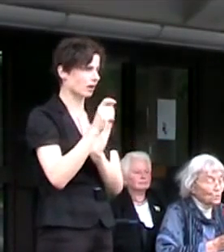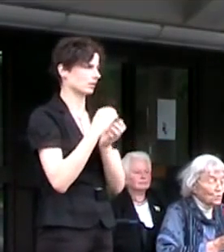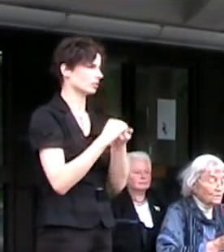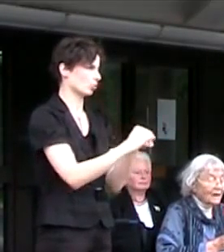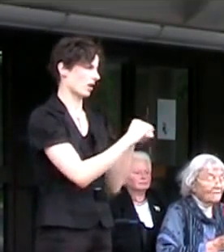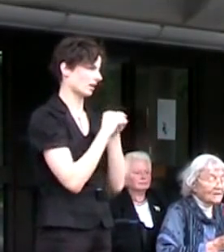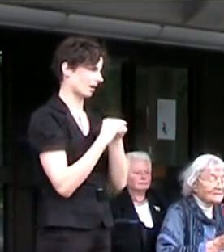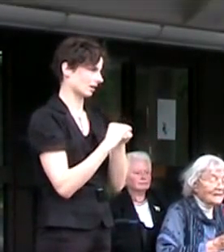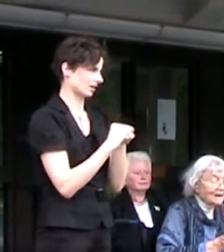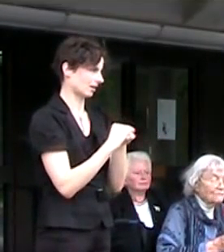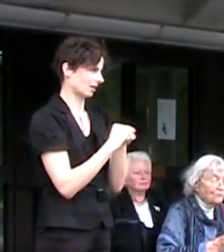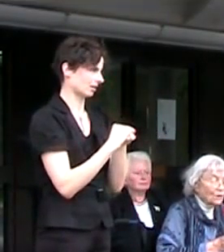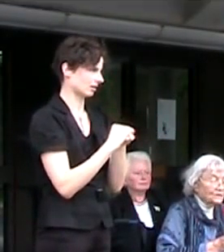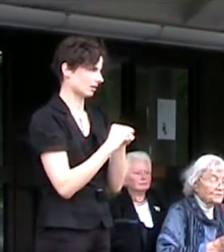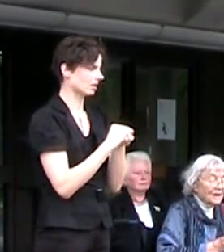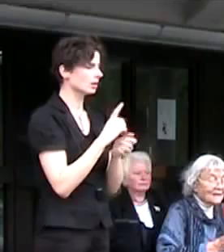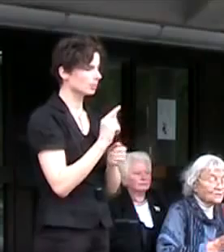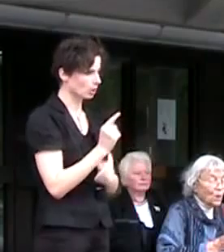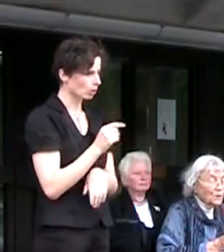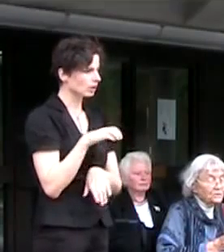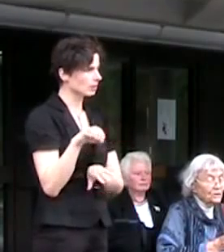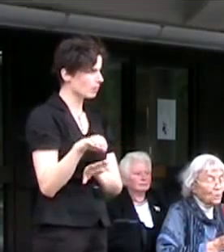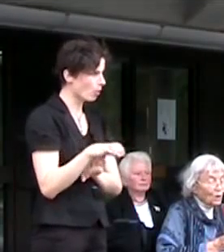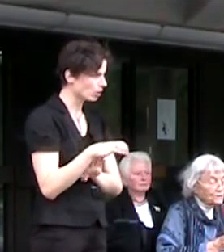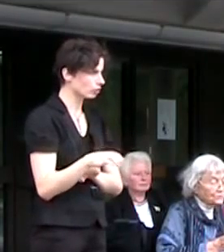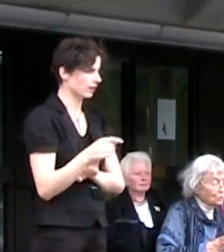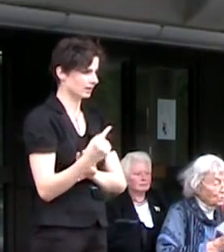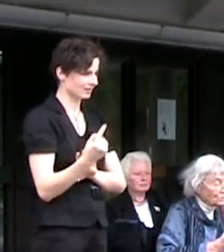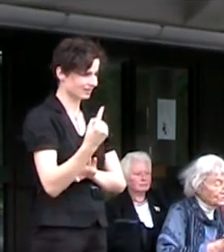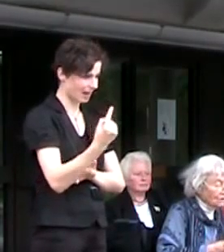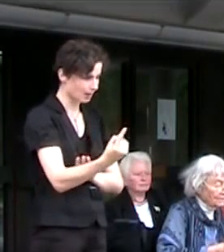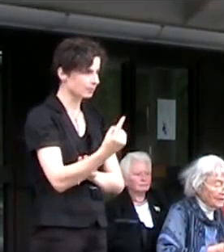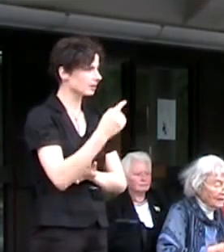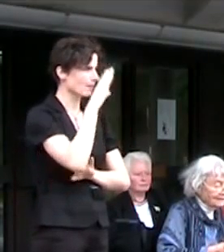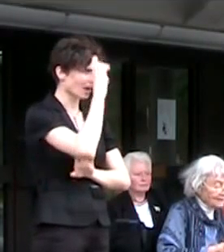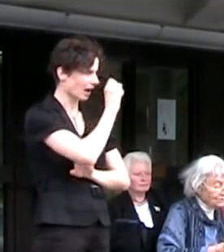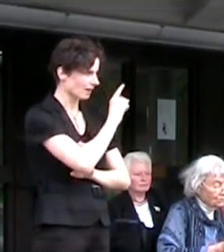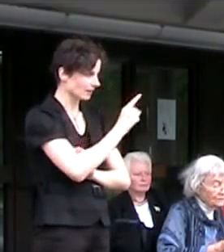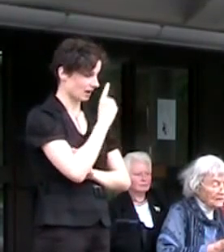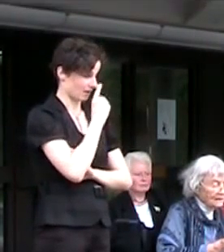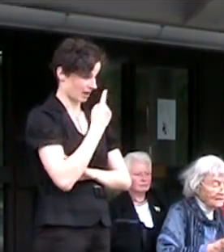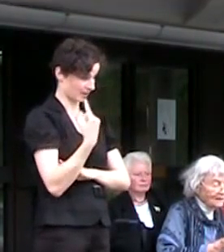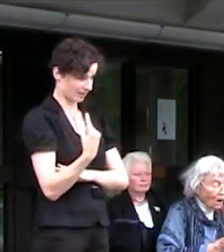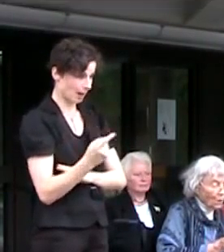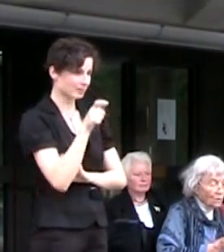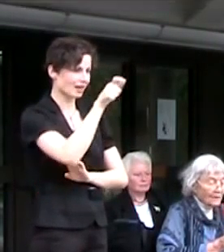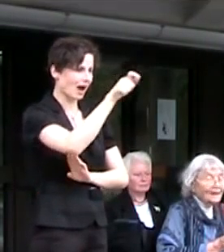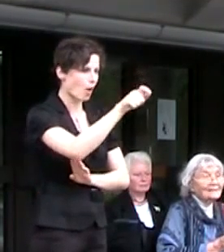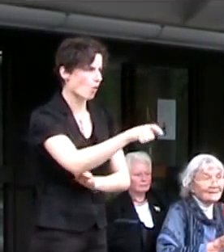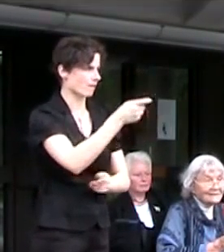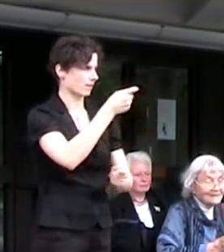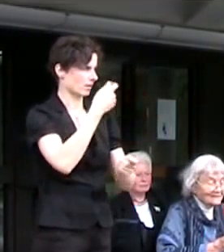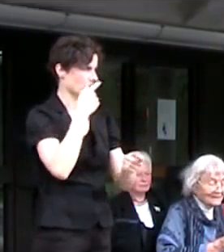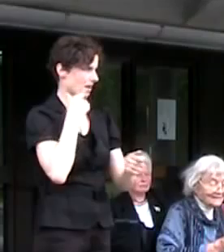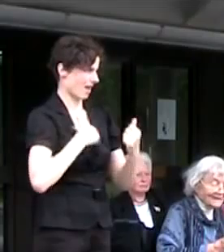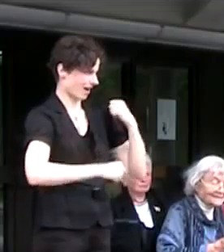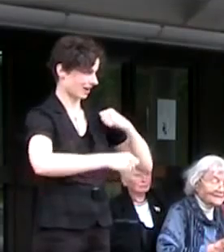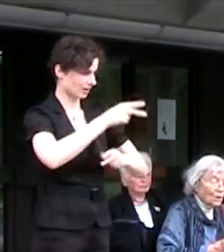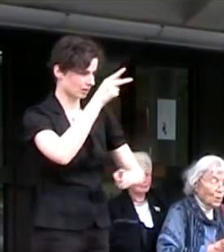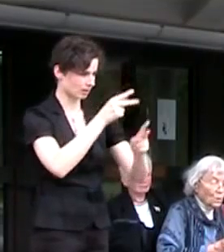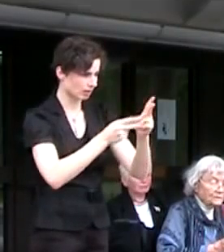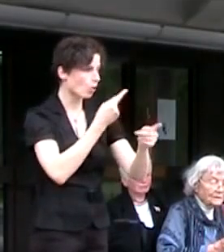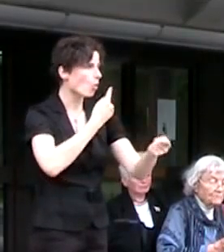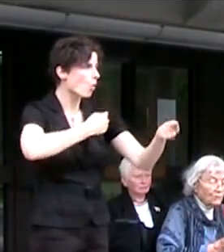Alles nun, was ihr wollt, dass euch die Leute tun sollen, das tut er ihnen auch. Das ist das